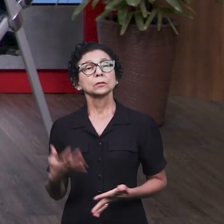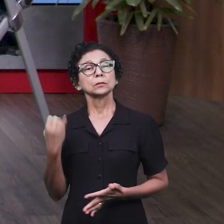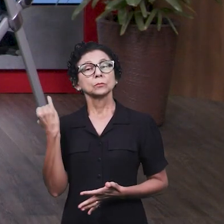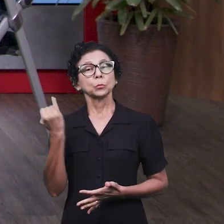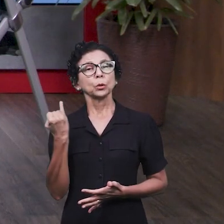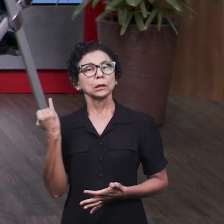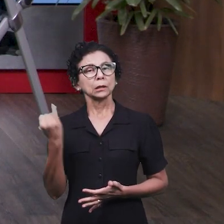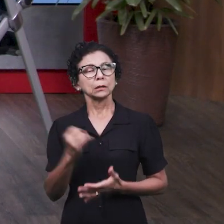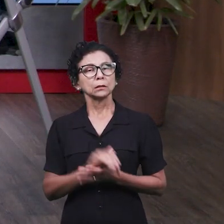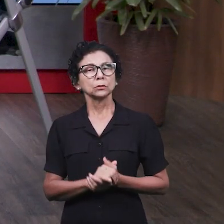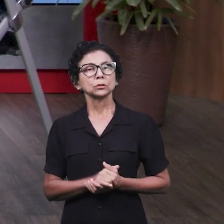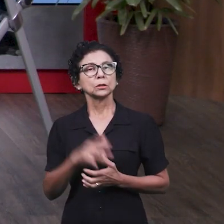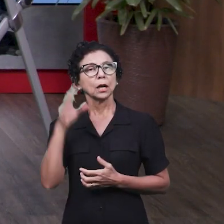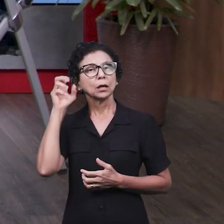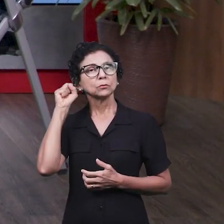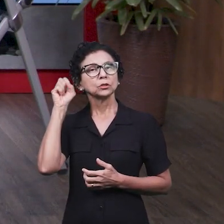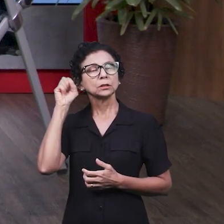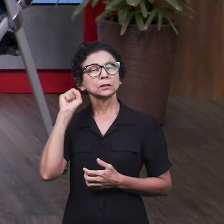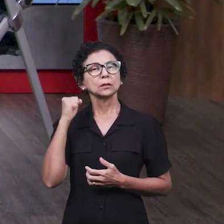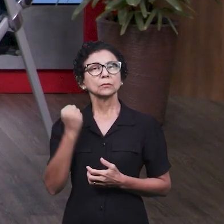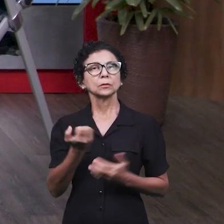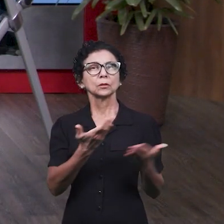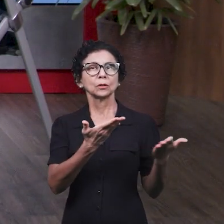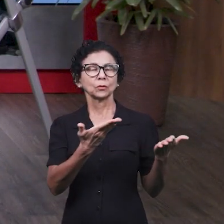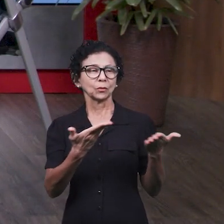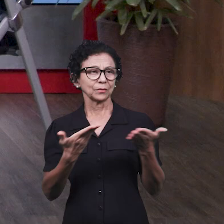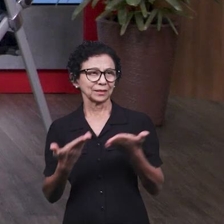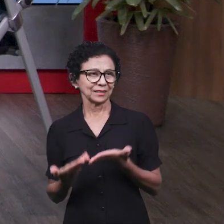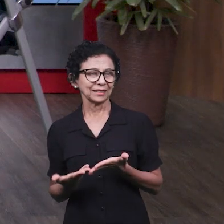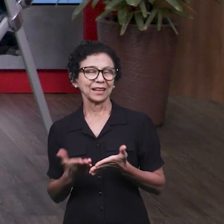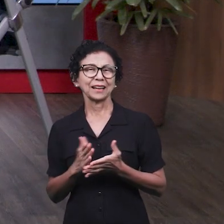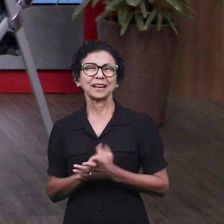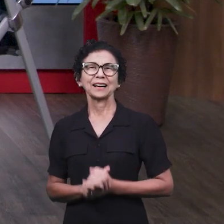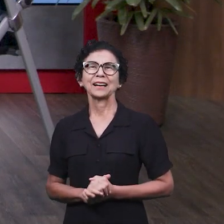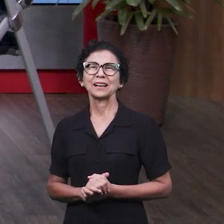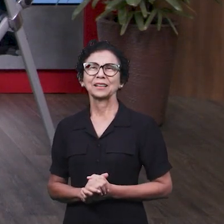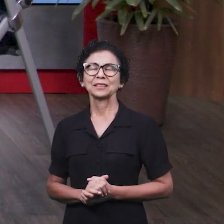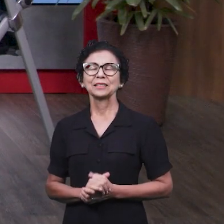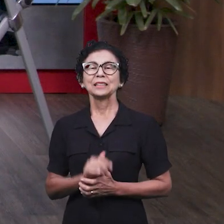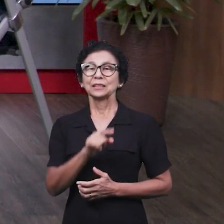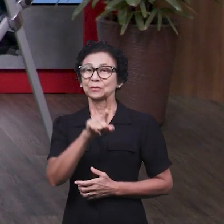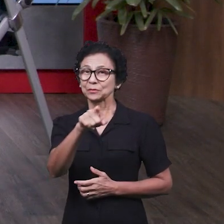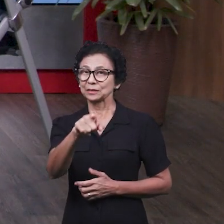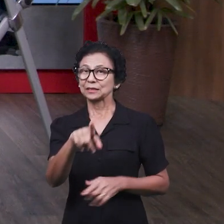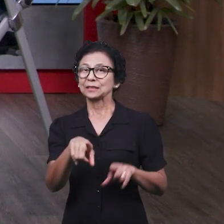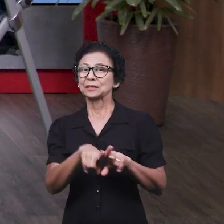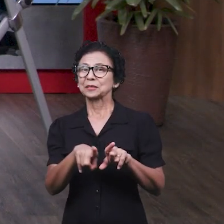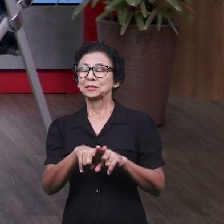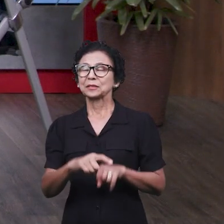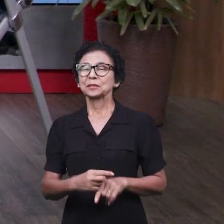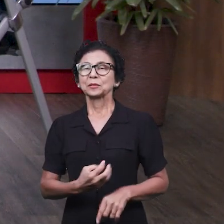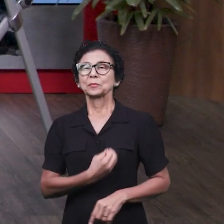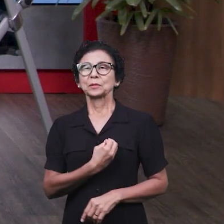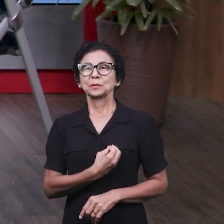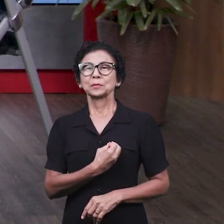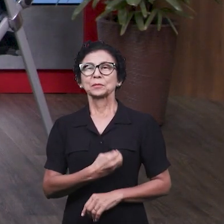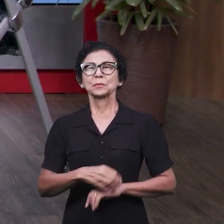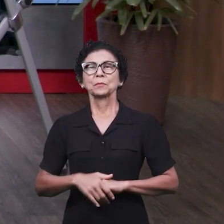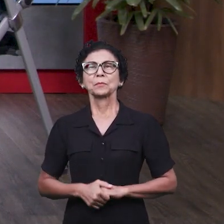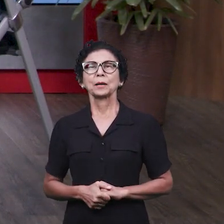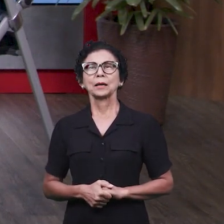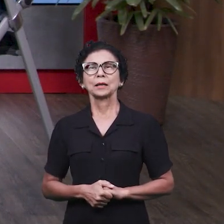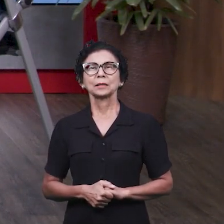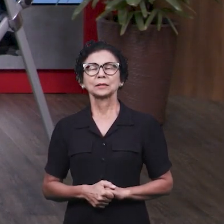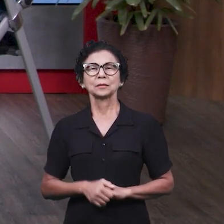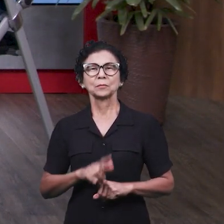sobre audição, e queremos convidá-la, a doutora Raquel, assim como convidar todos vocês a participarem conosco do